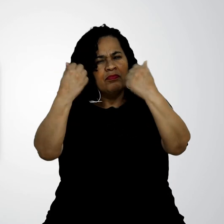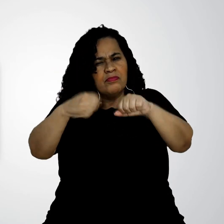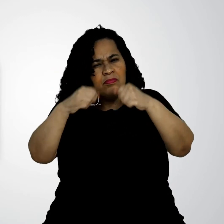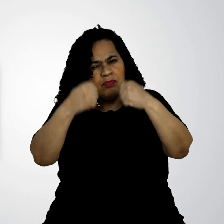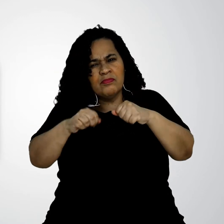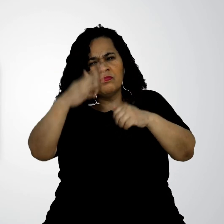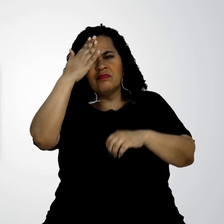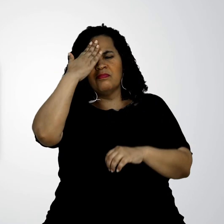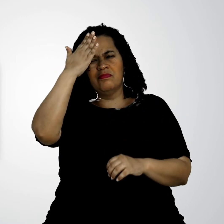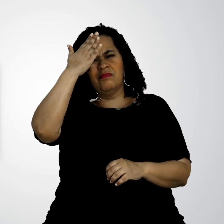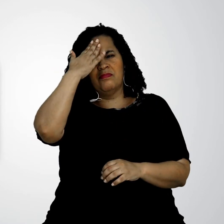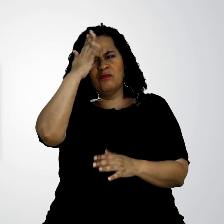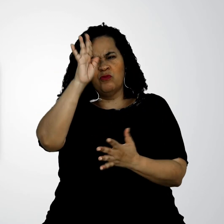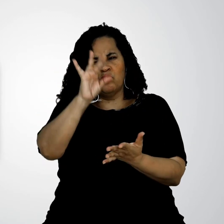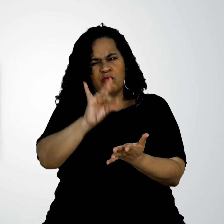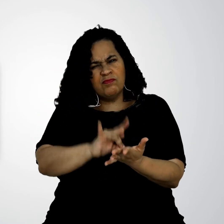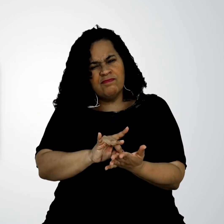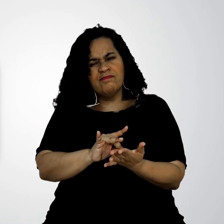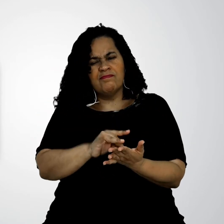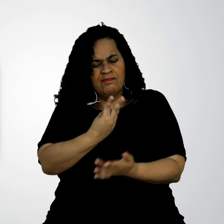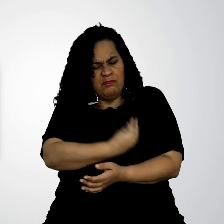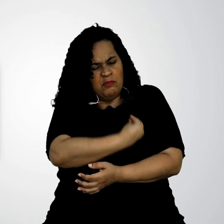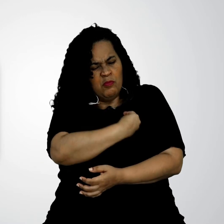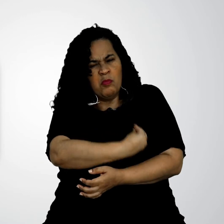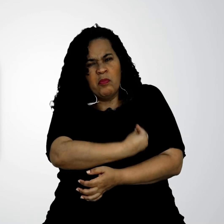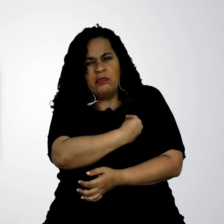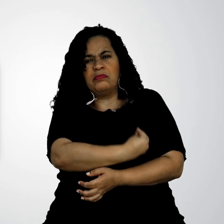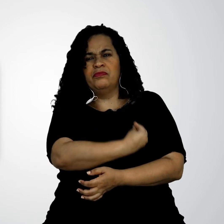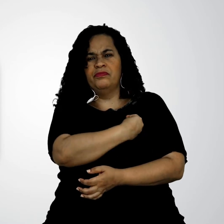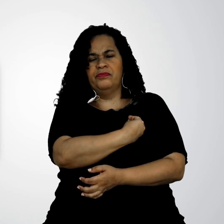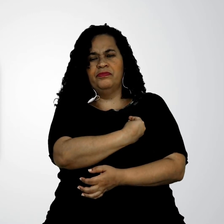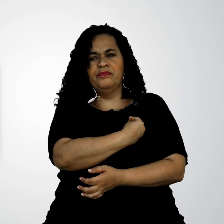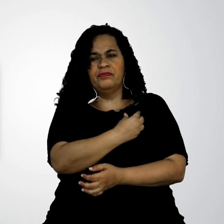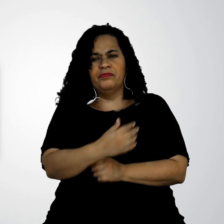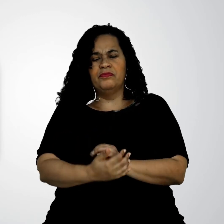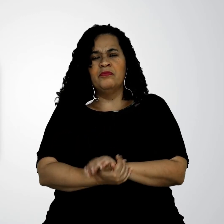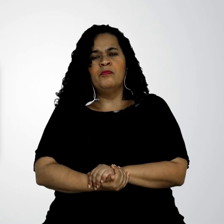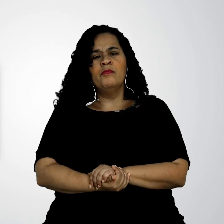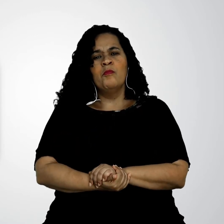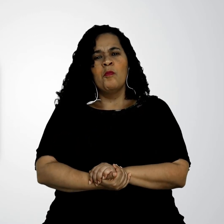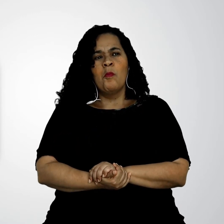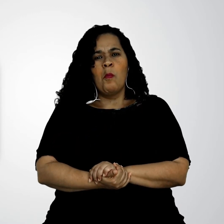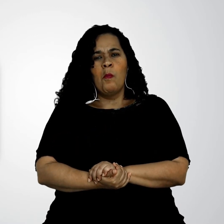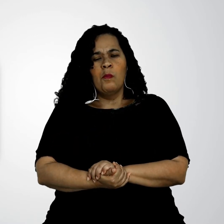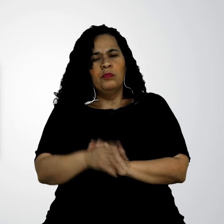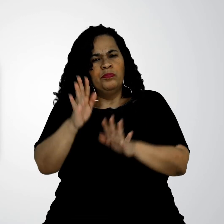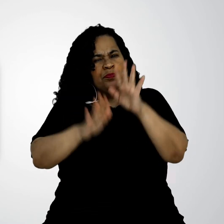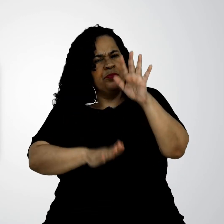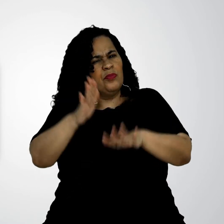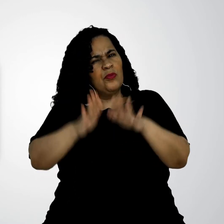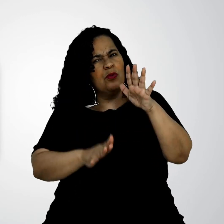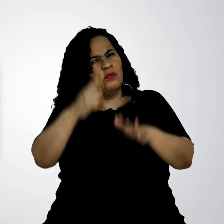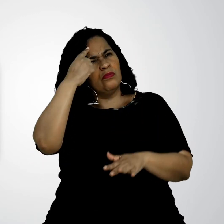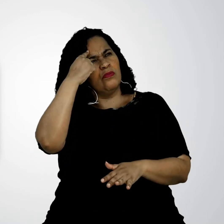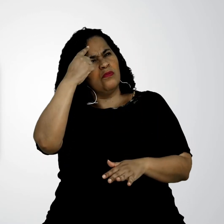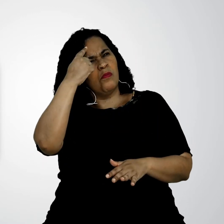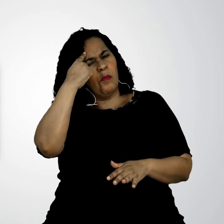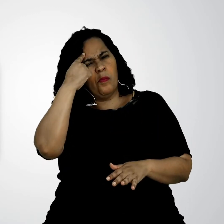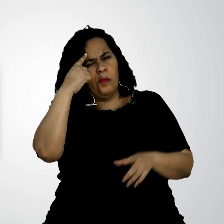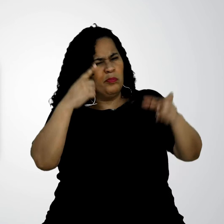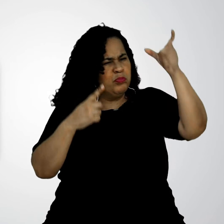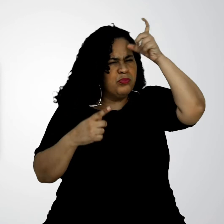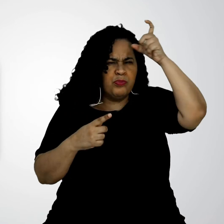que há um ataque maligno sistemático. Eu até costumo pensar que Satanás